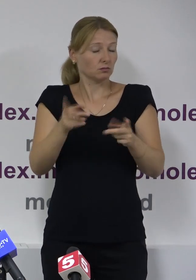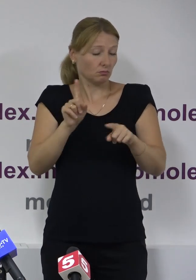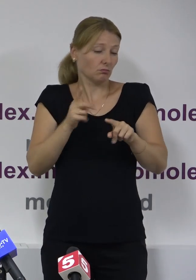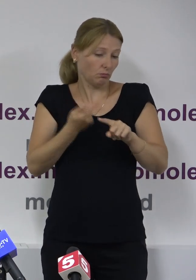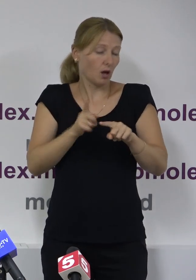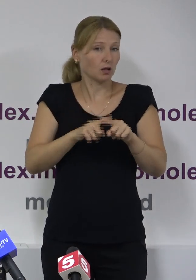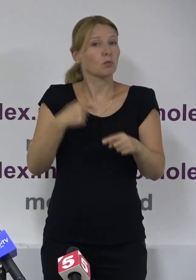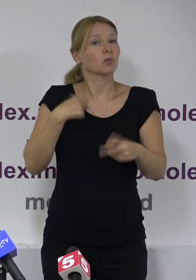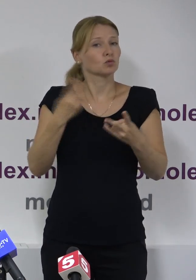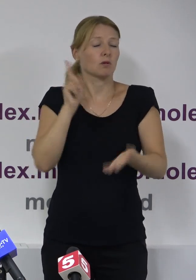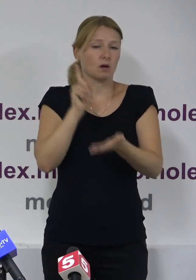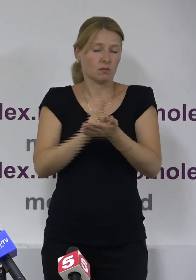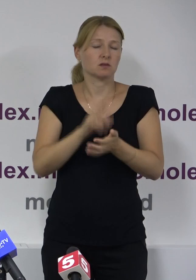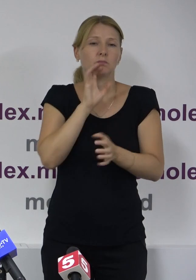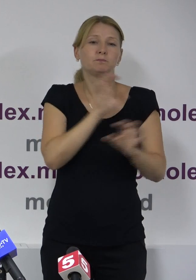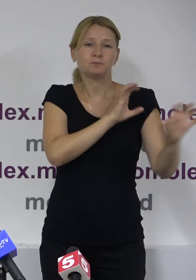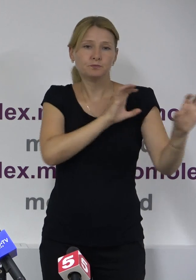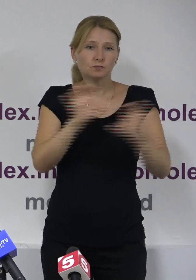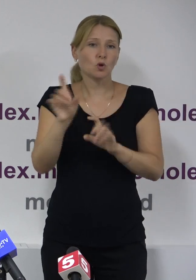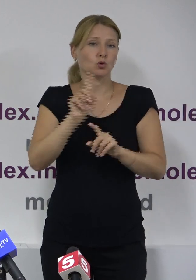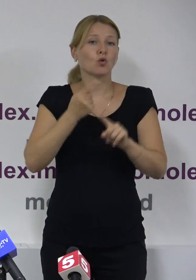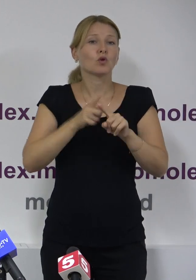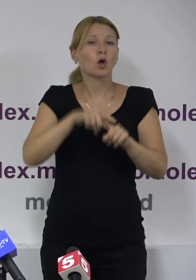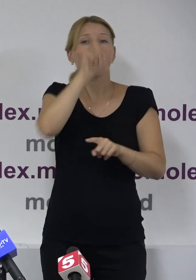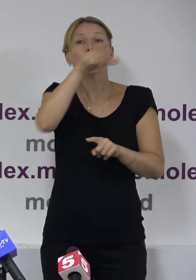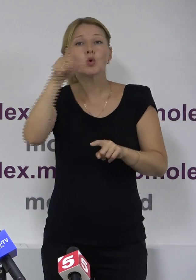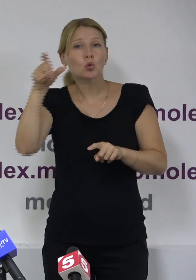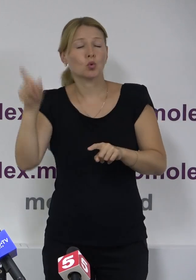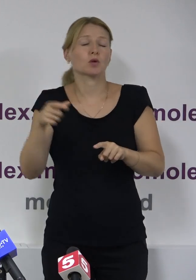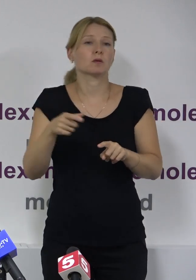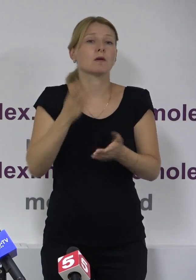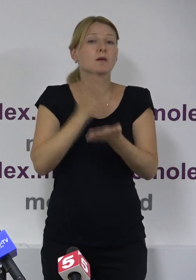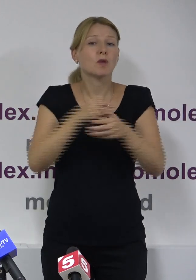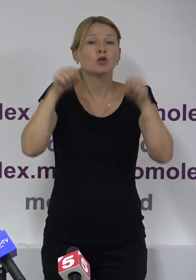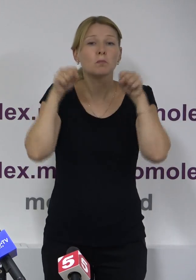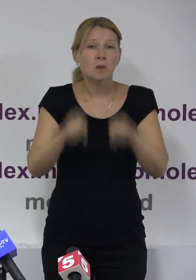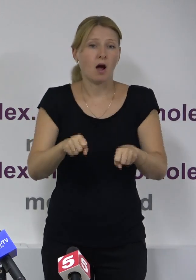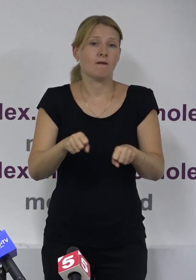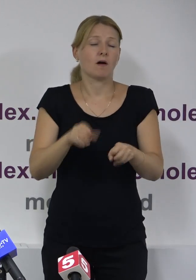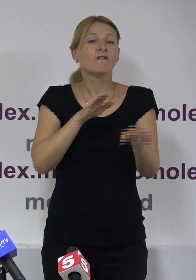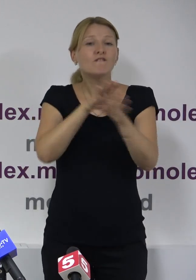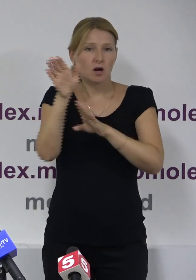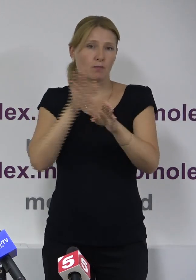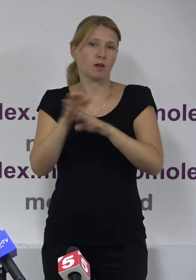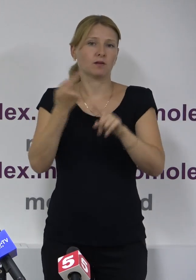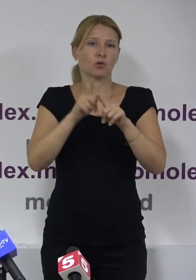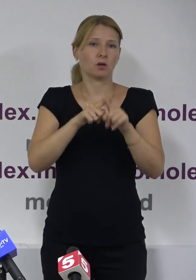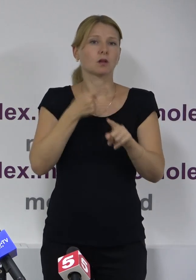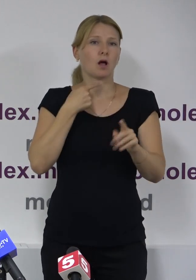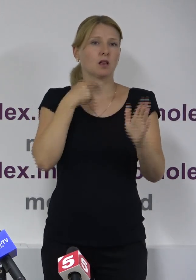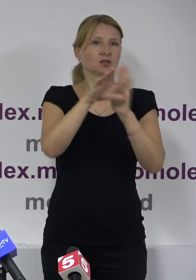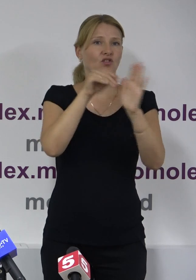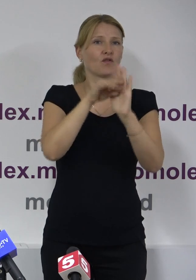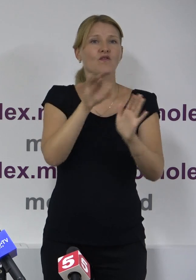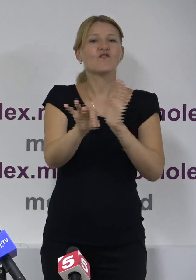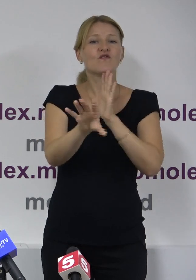bine să ne asigurăm că de acest drept beneficiază cât mai mulți cetățeni din diasporă. În același